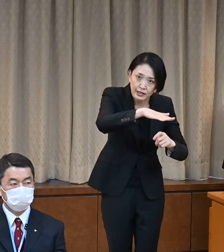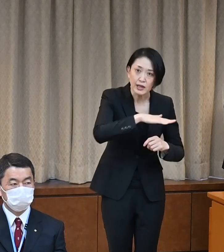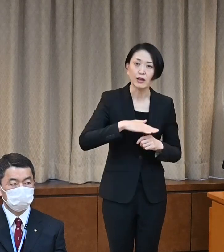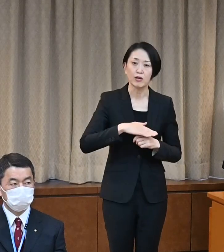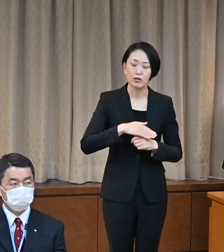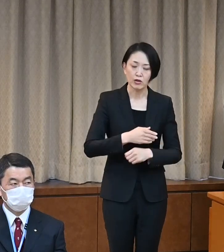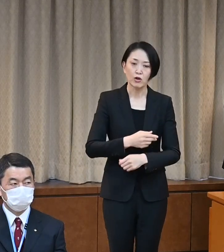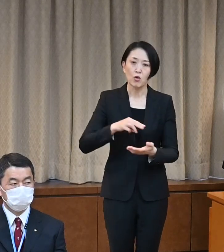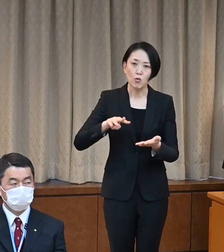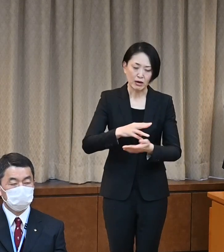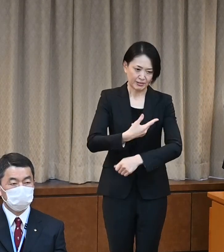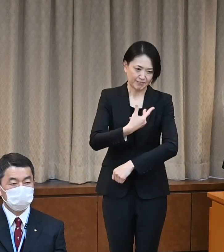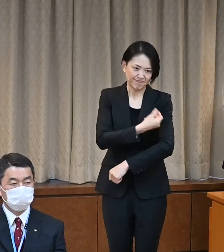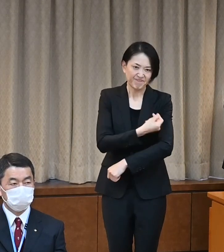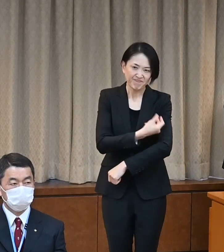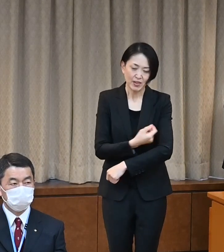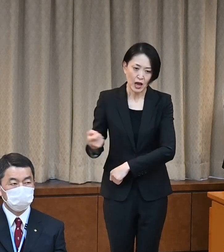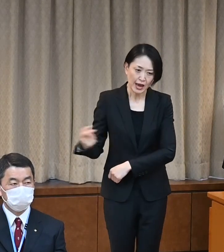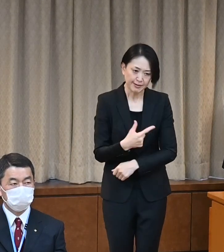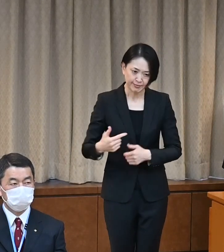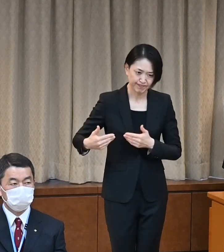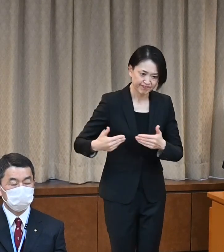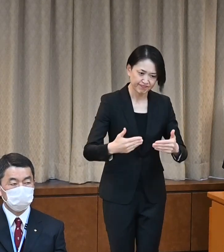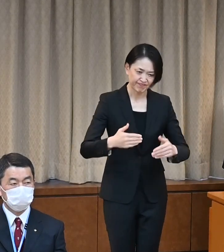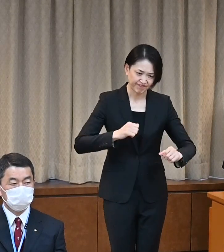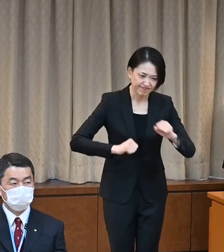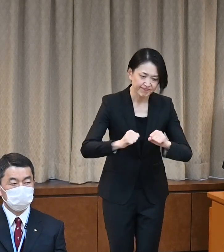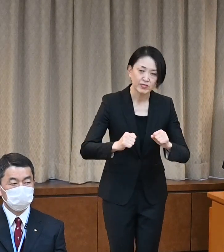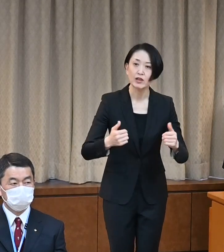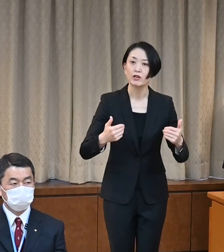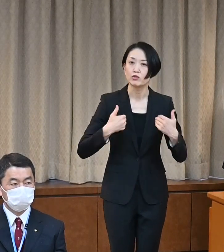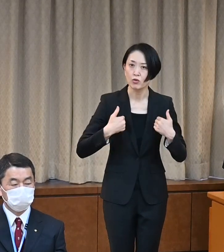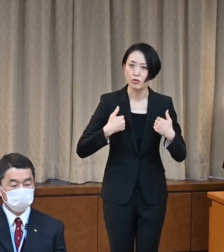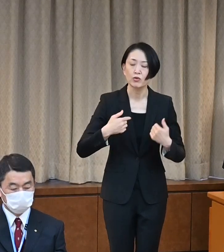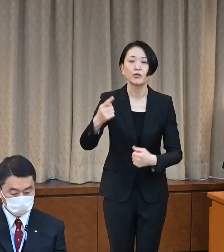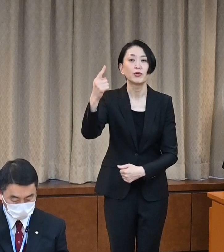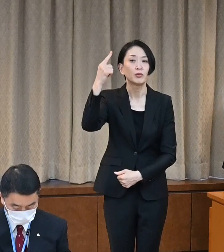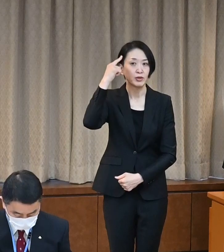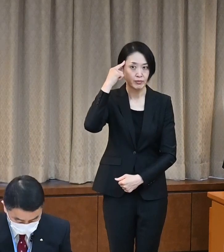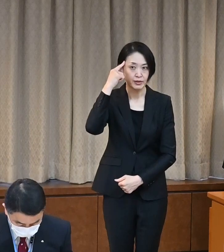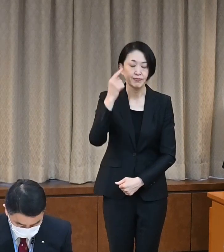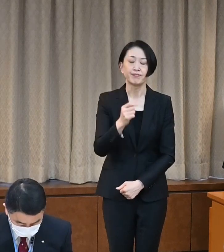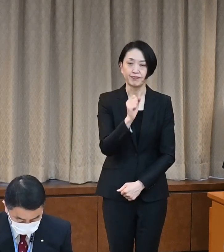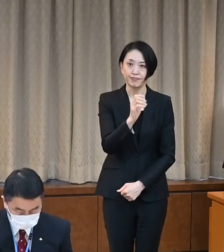チン接種に取り組むということが必要だと強く思っております。以上です。